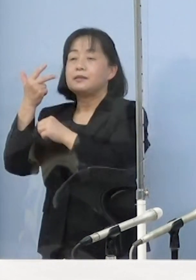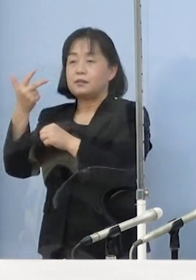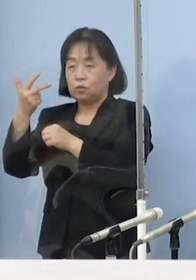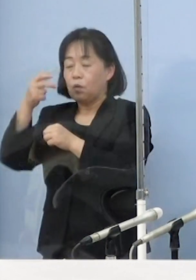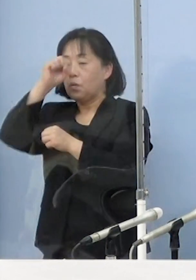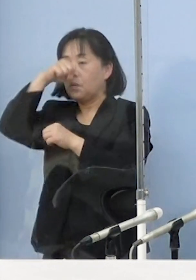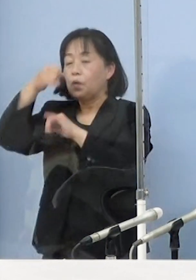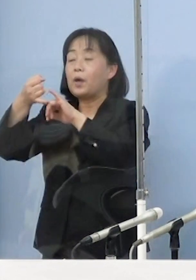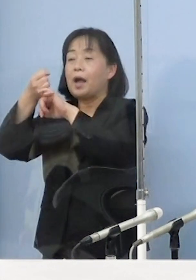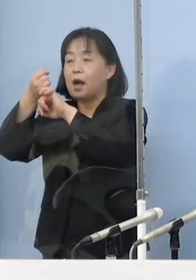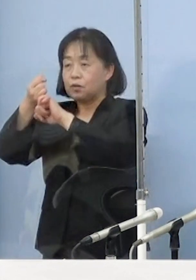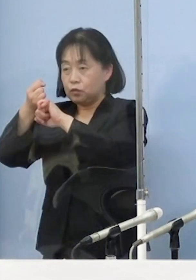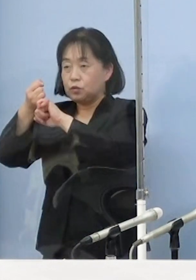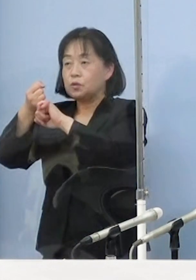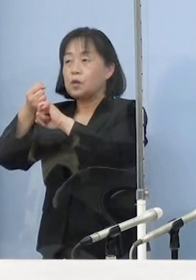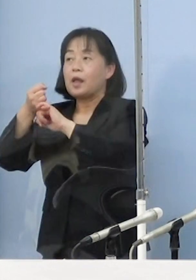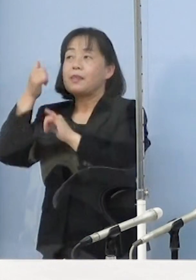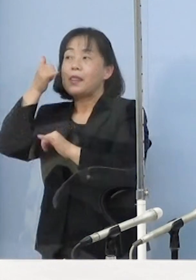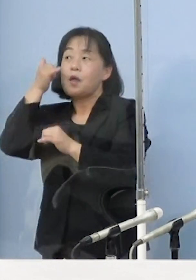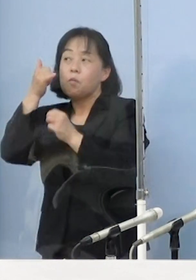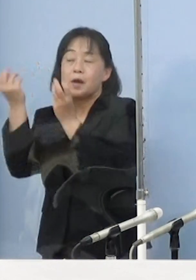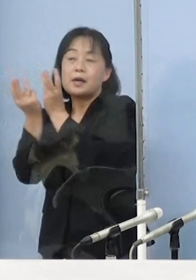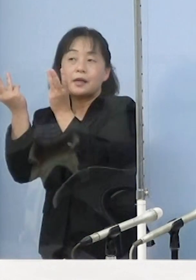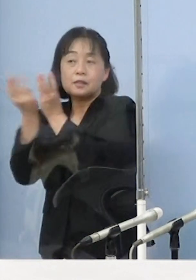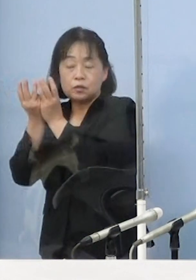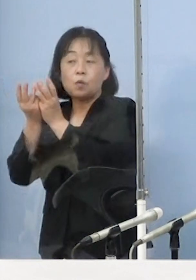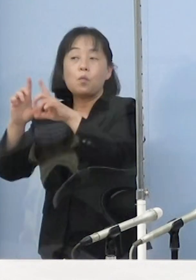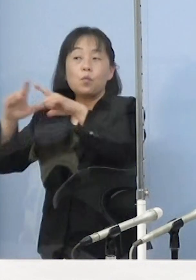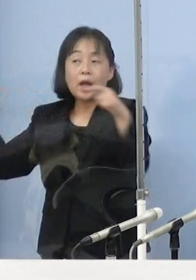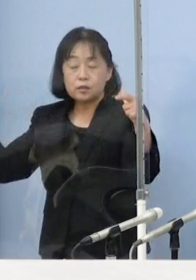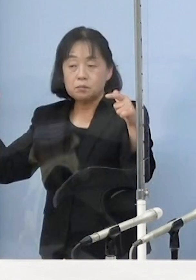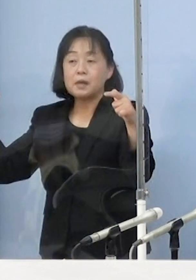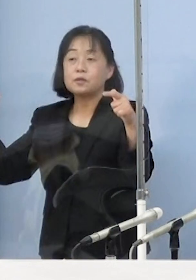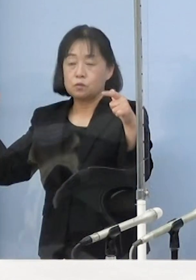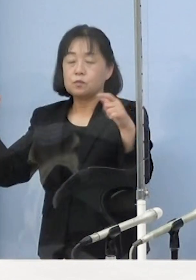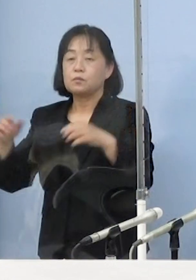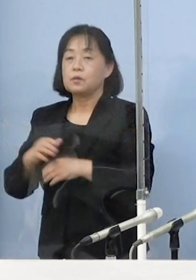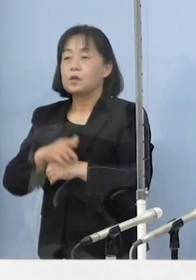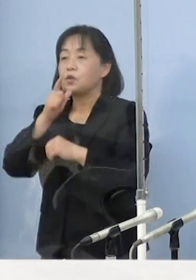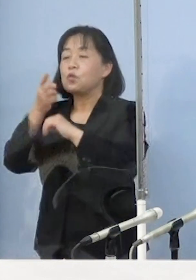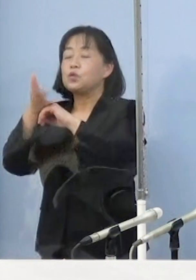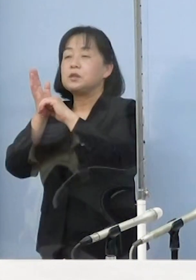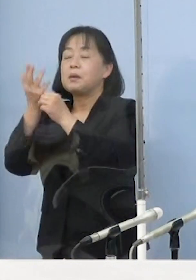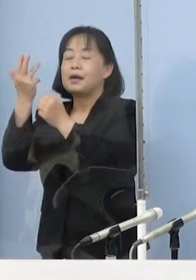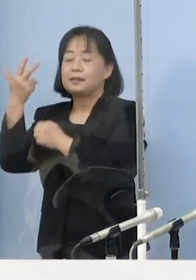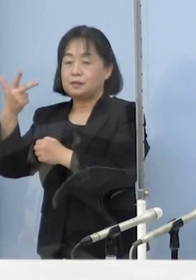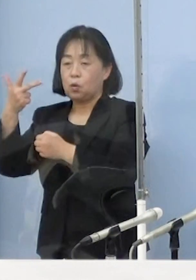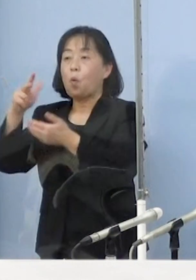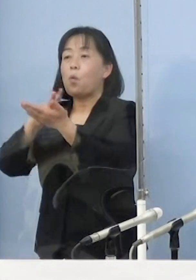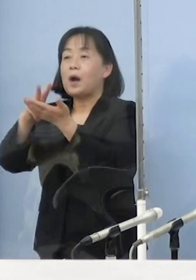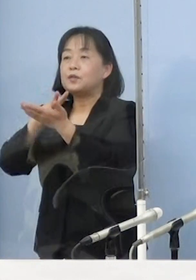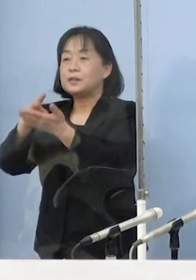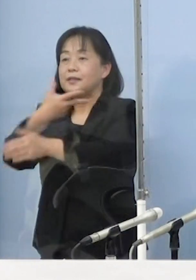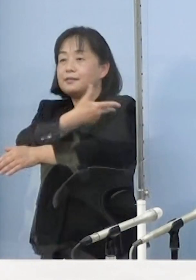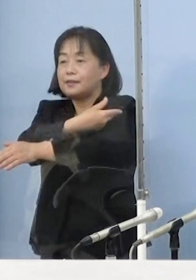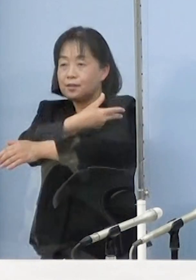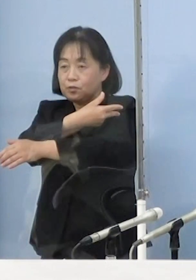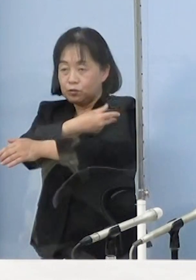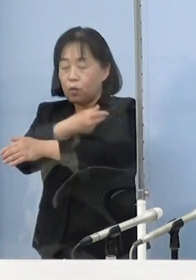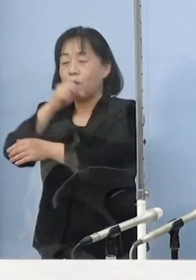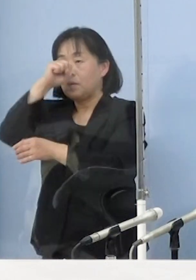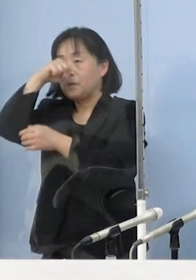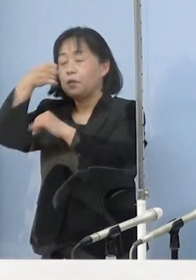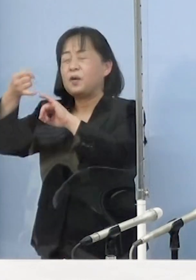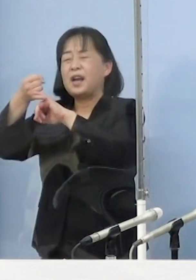予約電話回線の増設につきまして、徳島市のワクチン接種、その予約電話